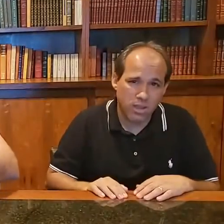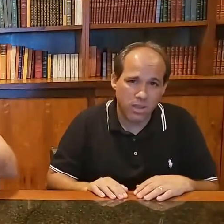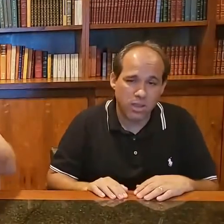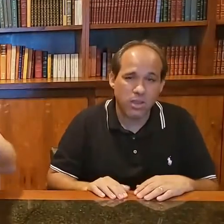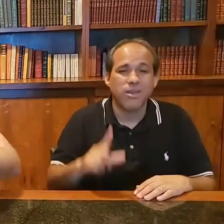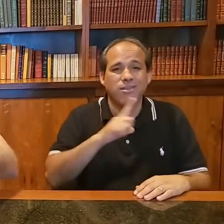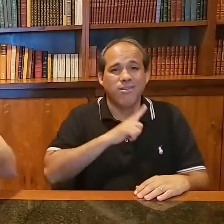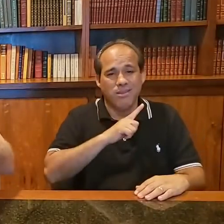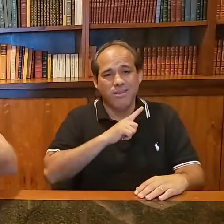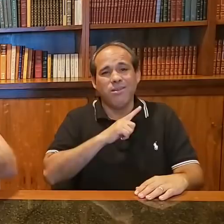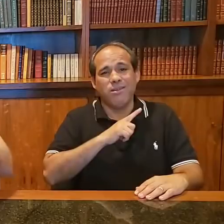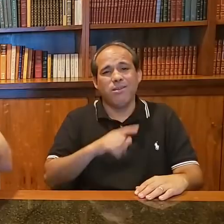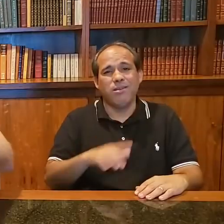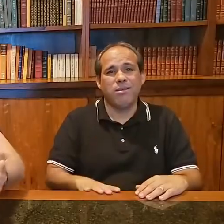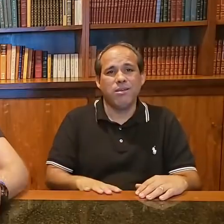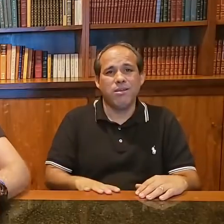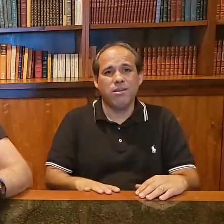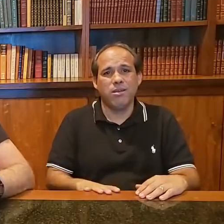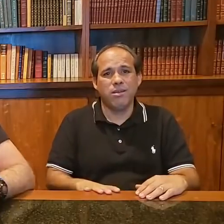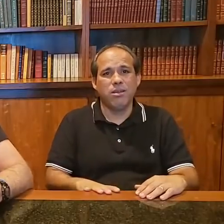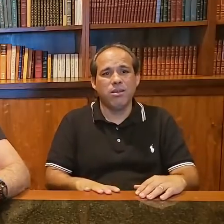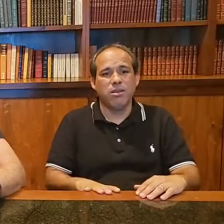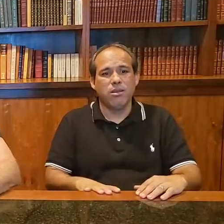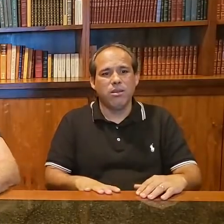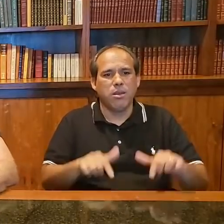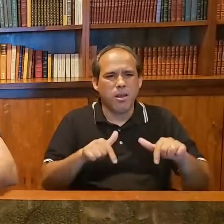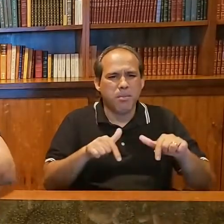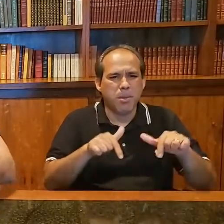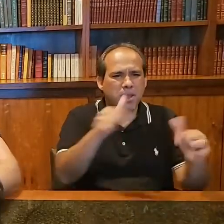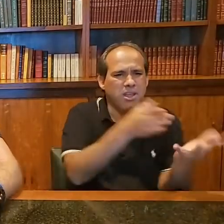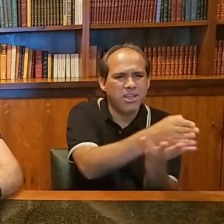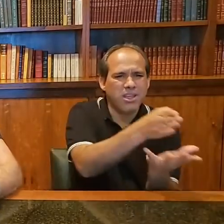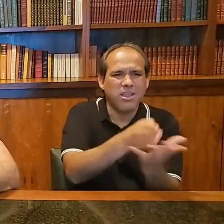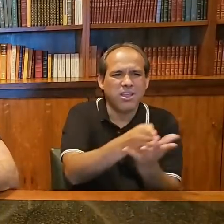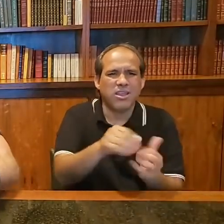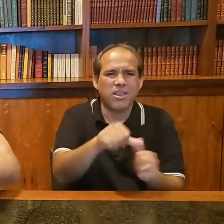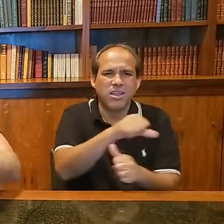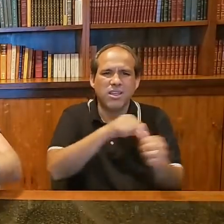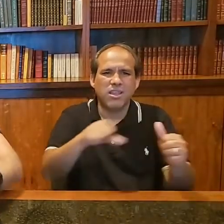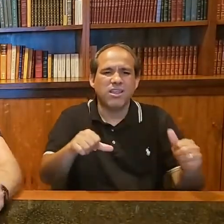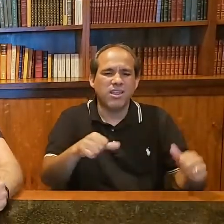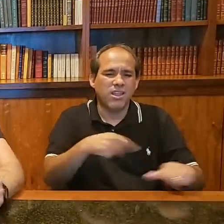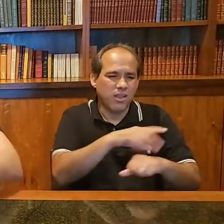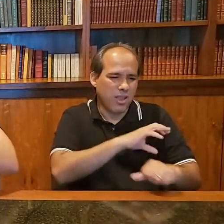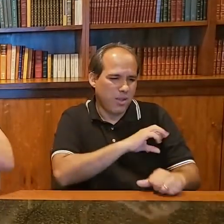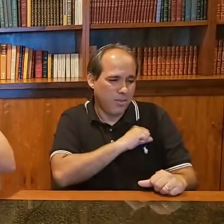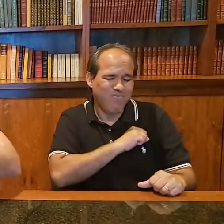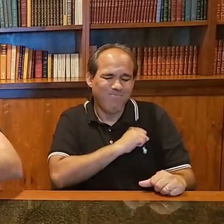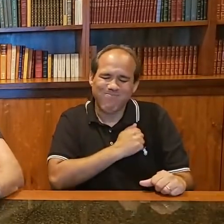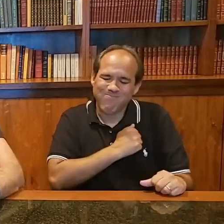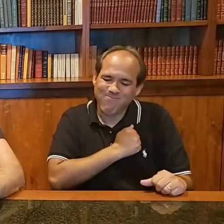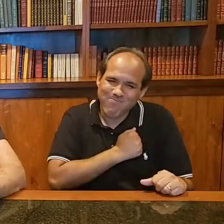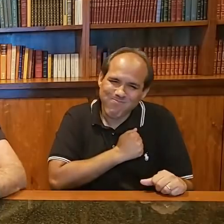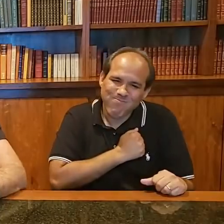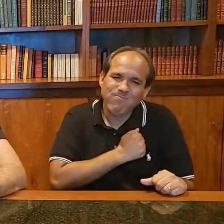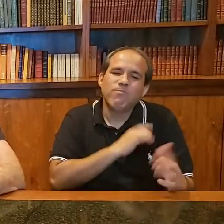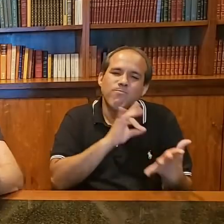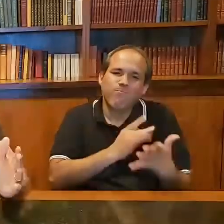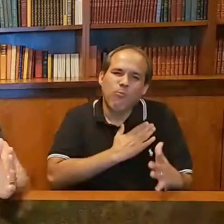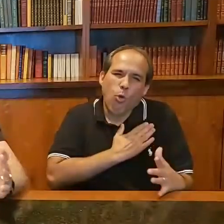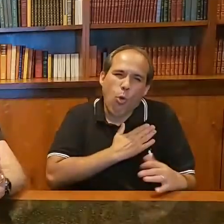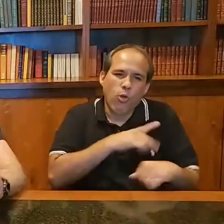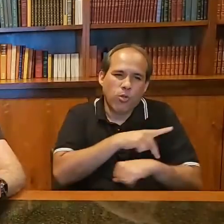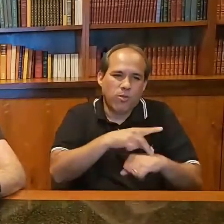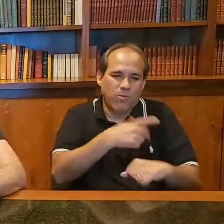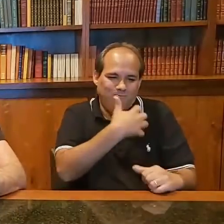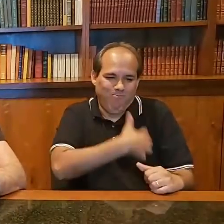aqui, de fazer inveja ao Hugo Chávez, né? Olha para onde está indo a nossa querida Argentina. A gente espera que mude